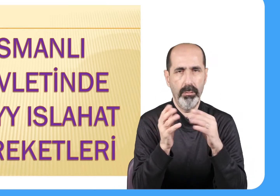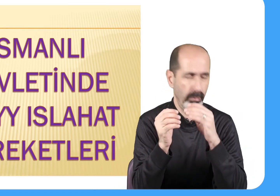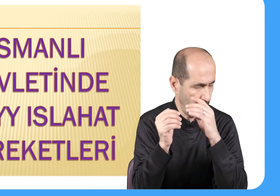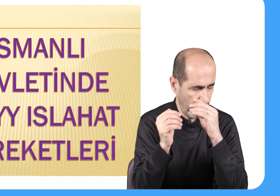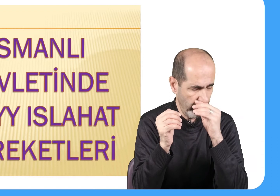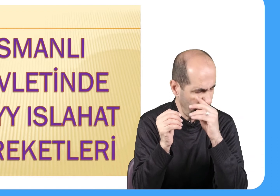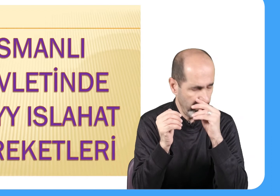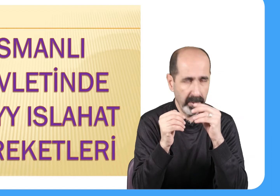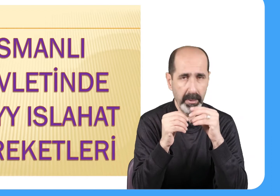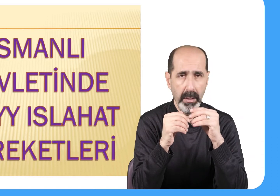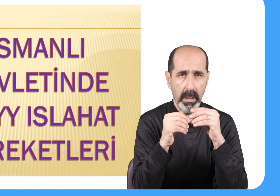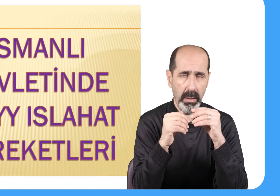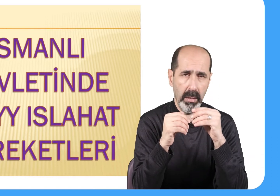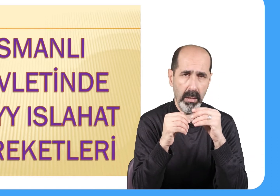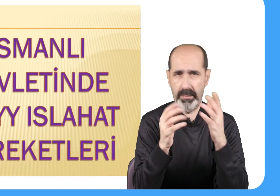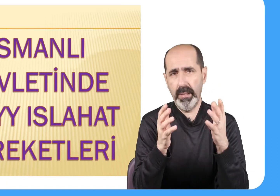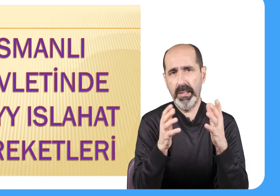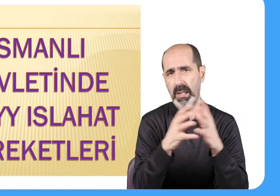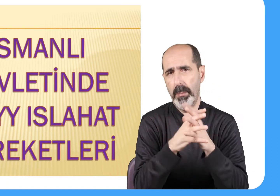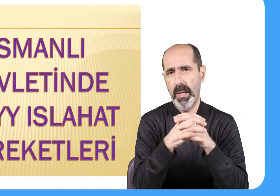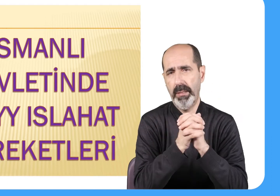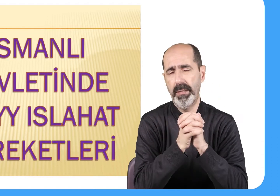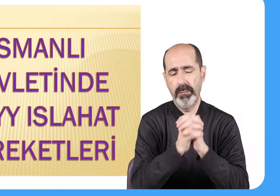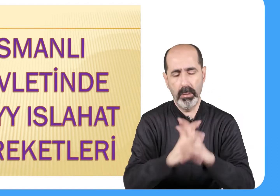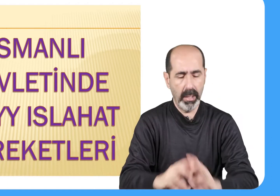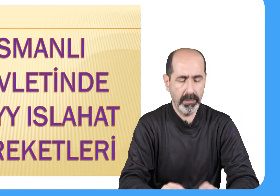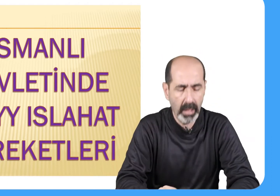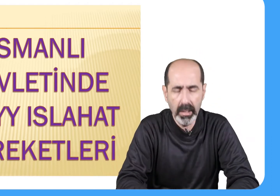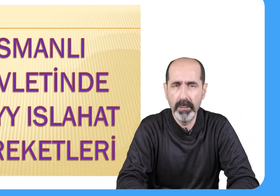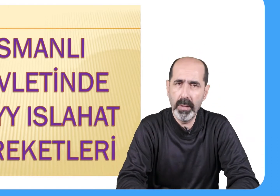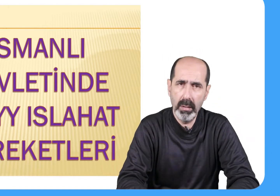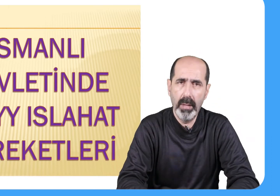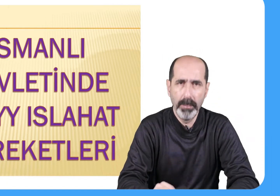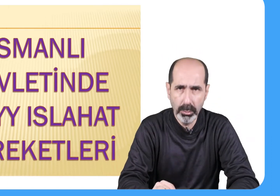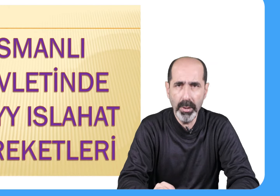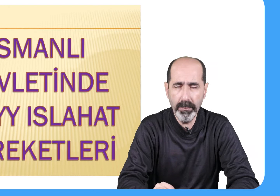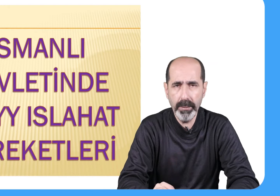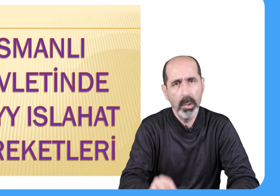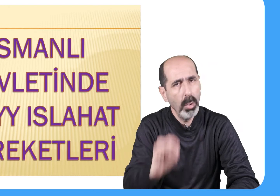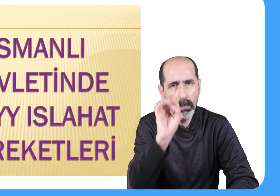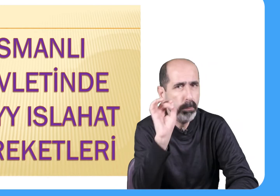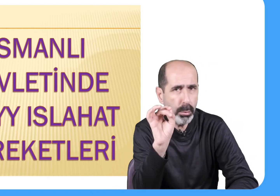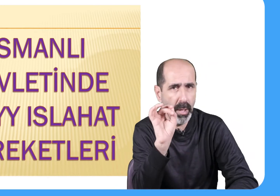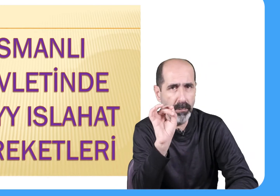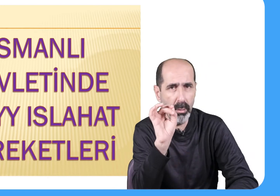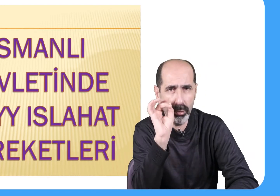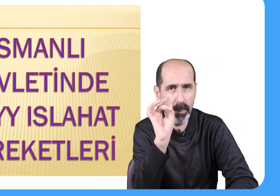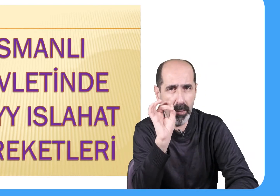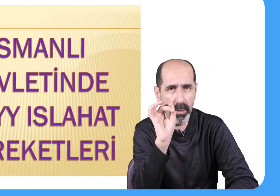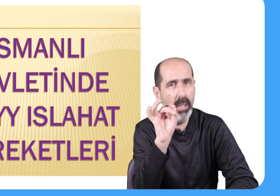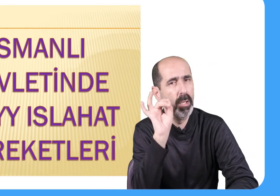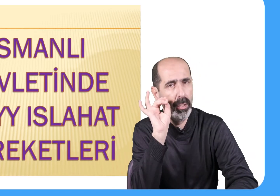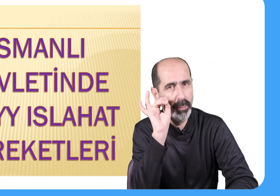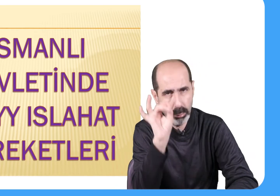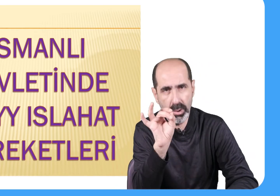18ci dediğimiz Biz aslında gerileme Devri olarak değerlendirmeye alınan bir dönemdir bu dönemde